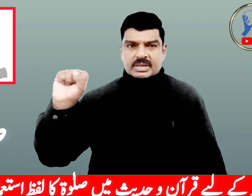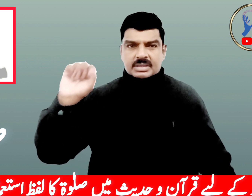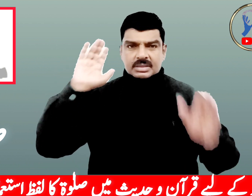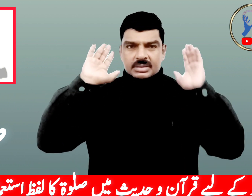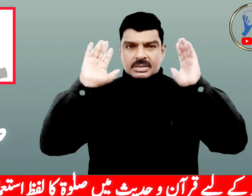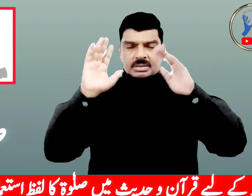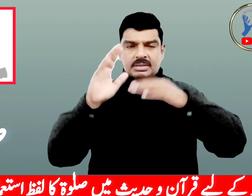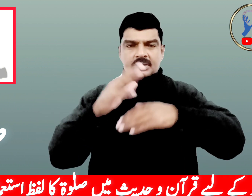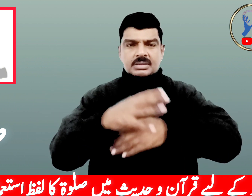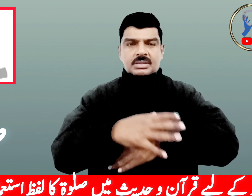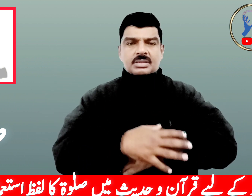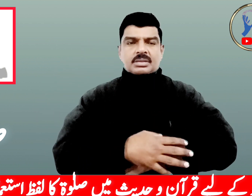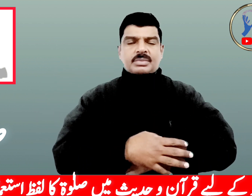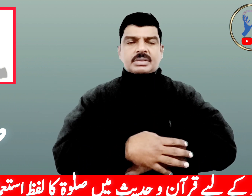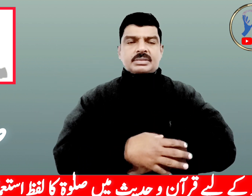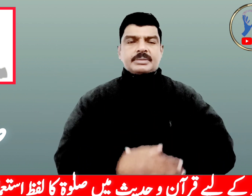سواد نماز